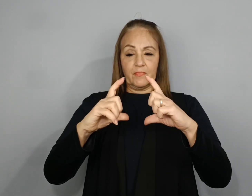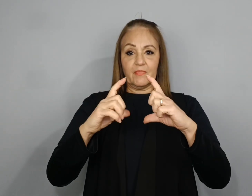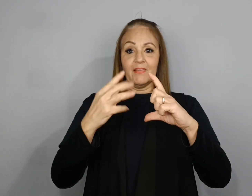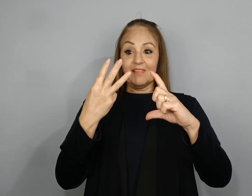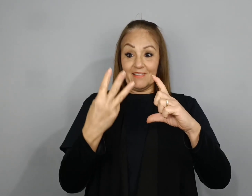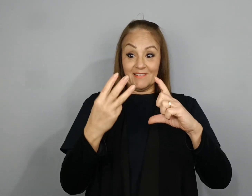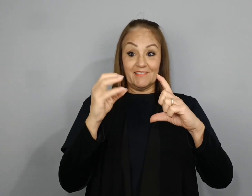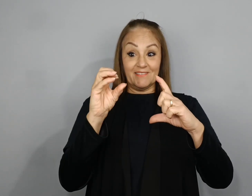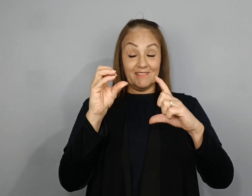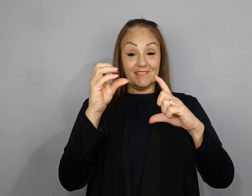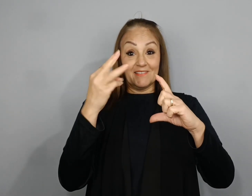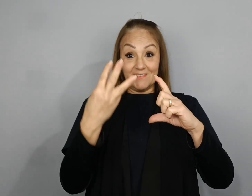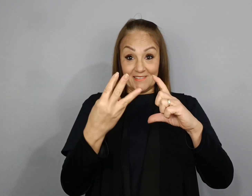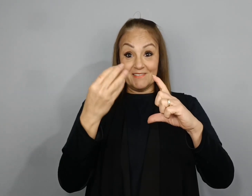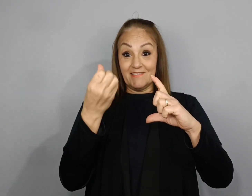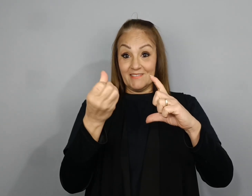360 graus.